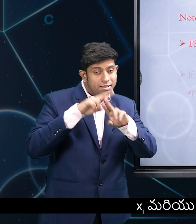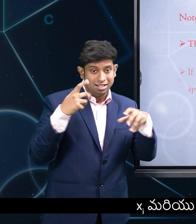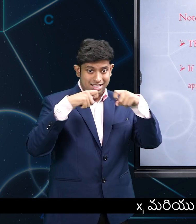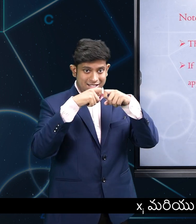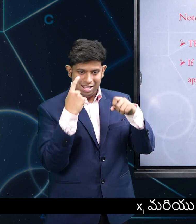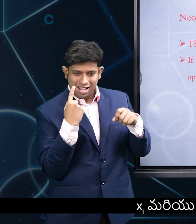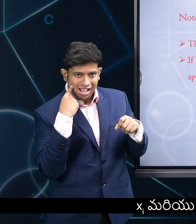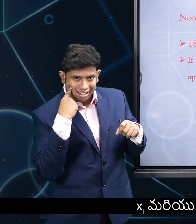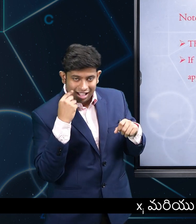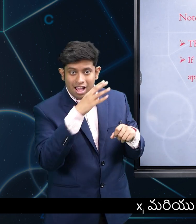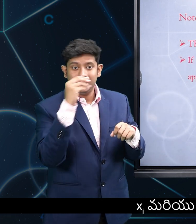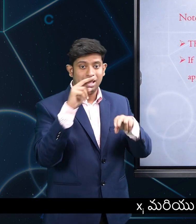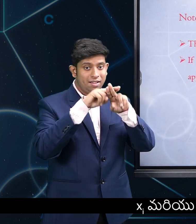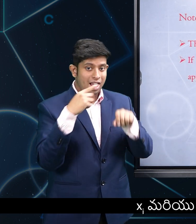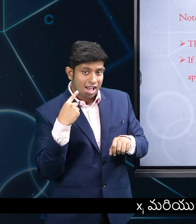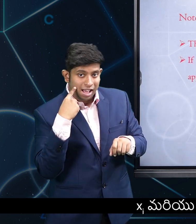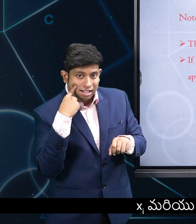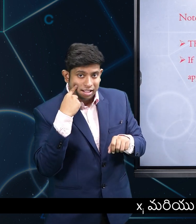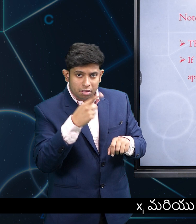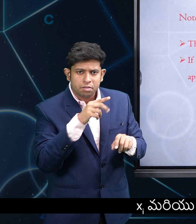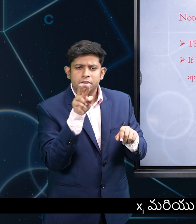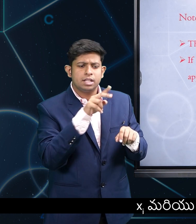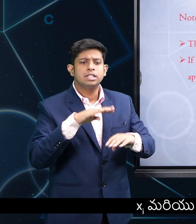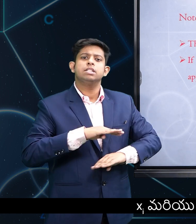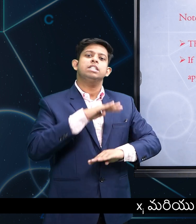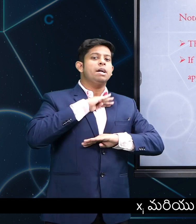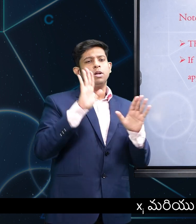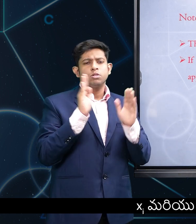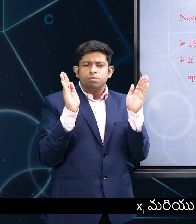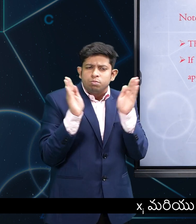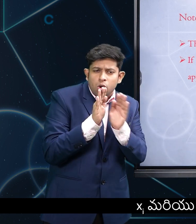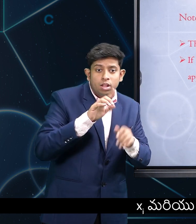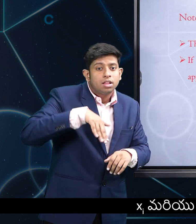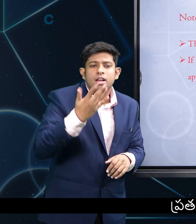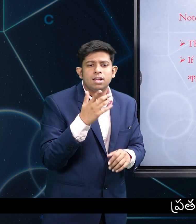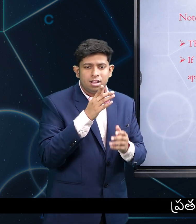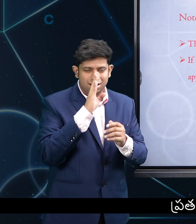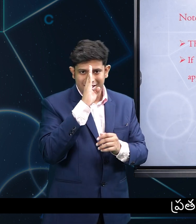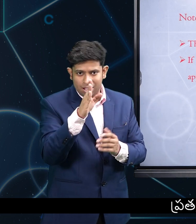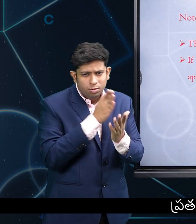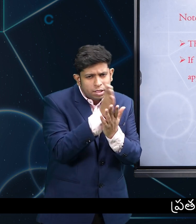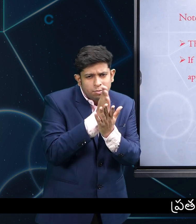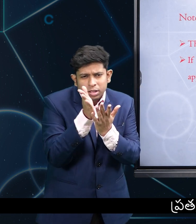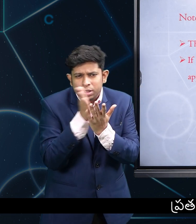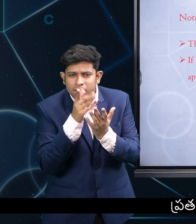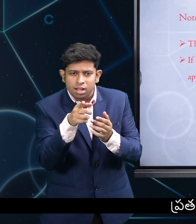X1 మరియు F-1 తగినంత చిన్నవి అయితే ప్రత్యక్ష పద్ధతి సరైన